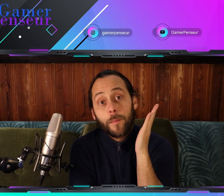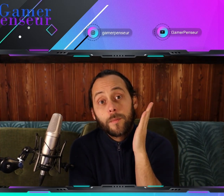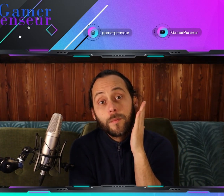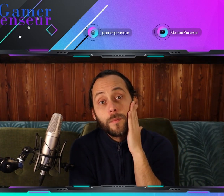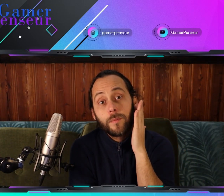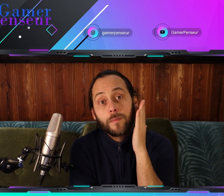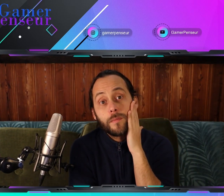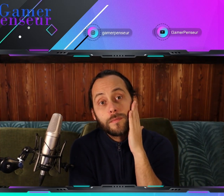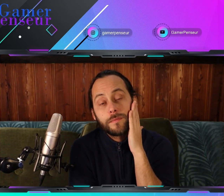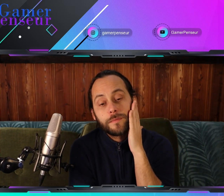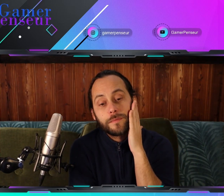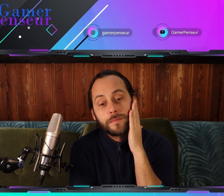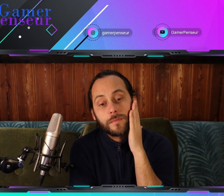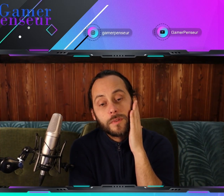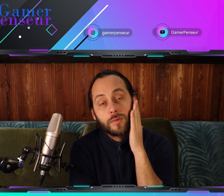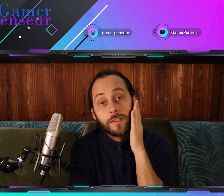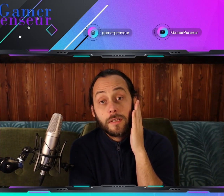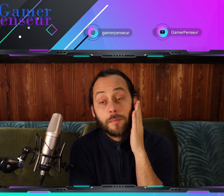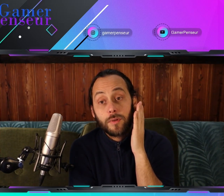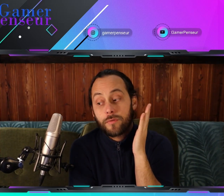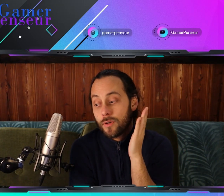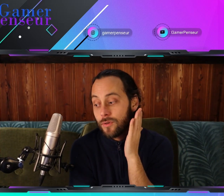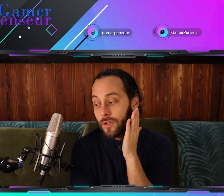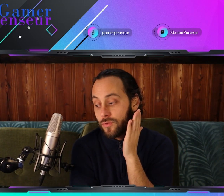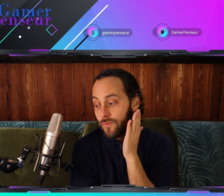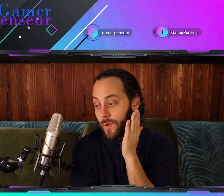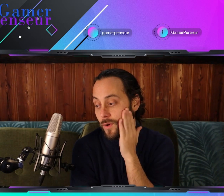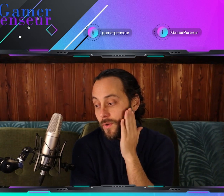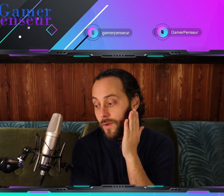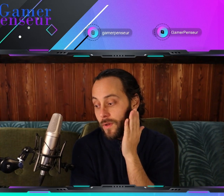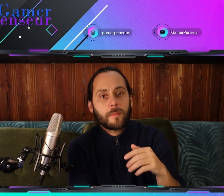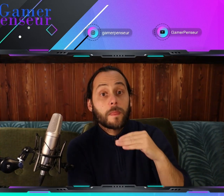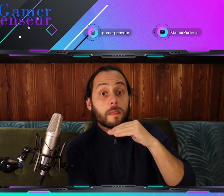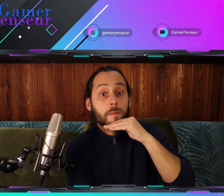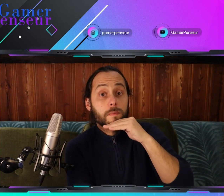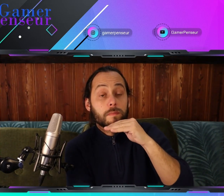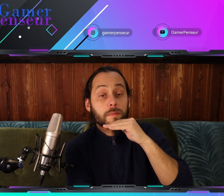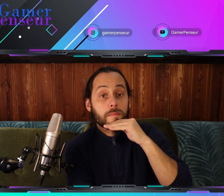Maman. Et aussi taper 2 fois sur la joue.